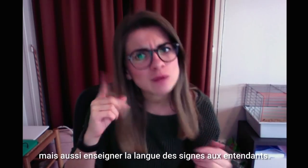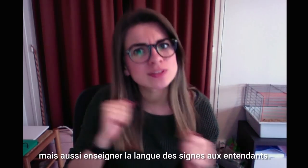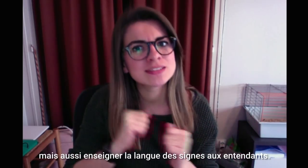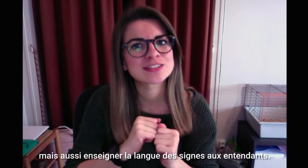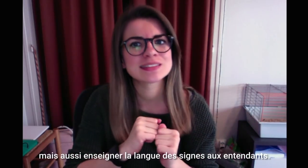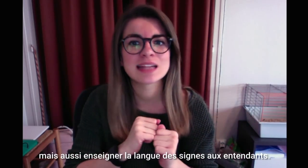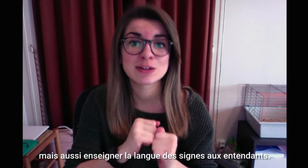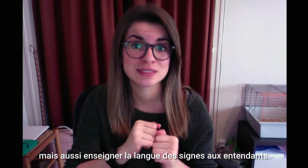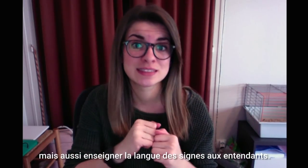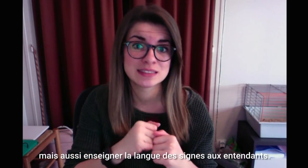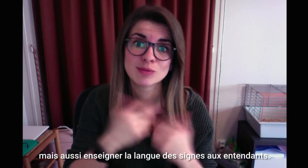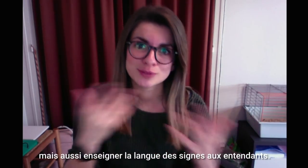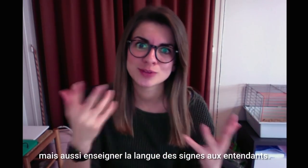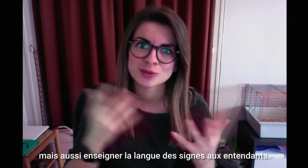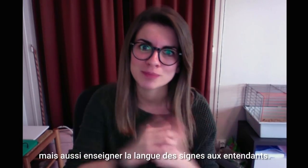aussi d'enseigner la langue des signes aux entendants.